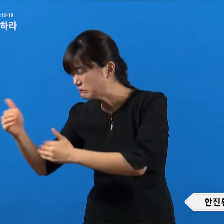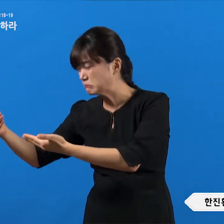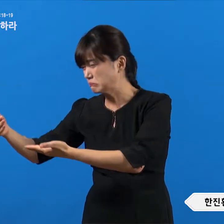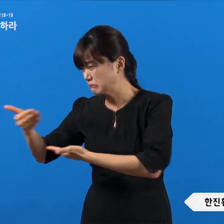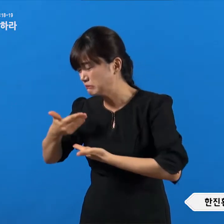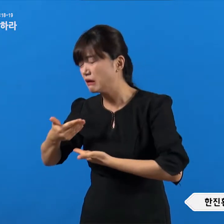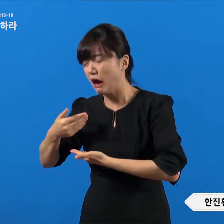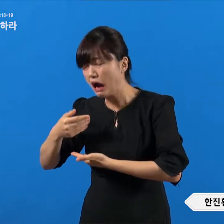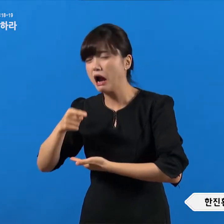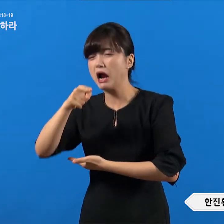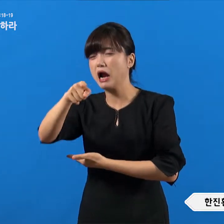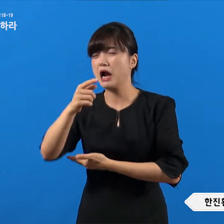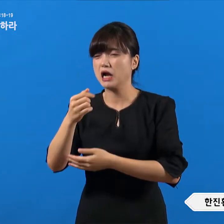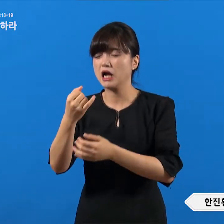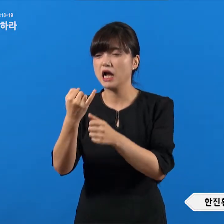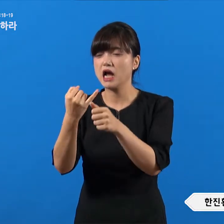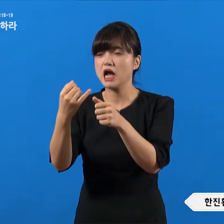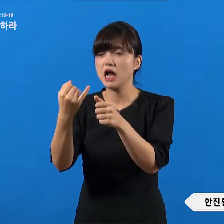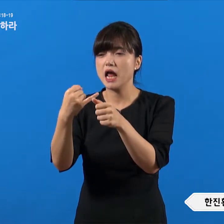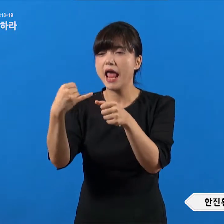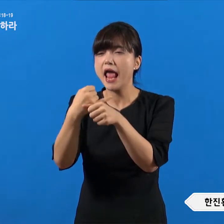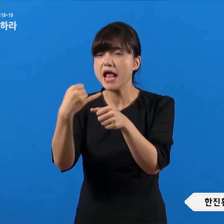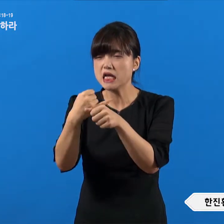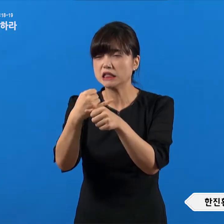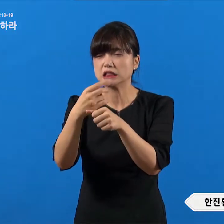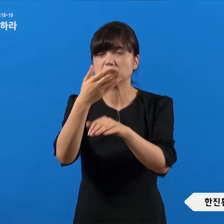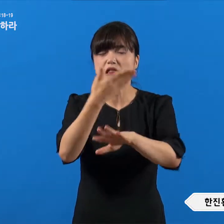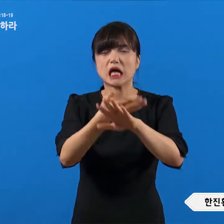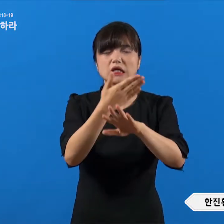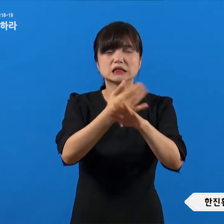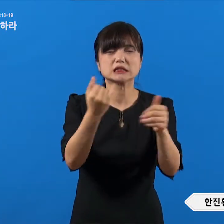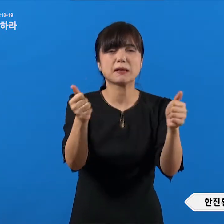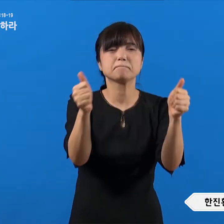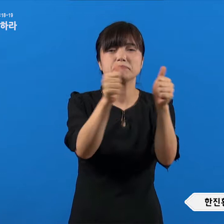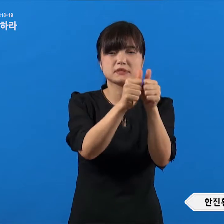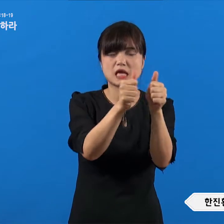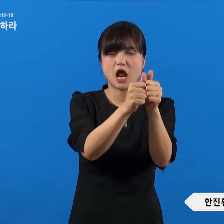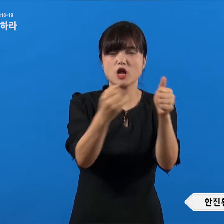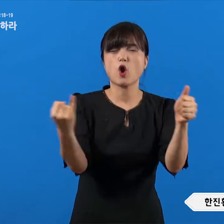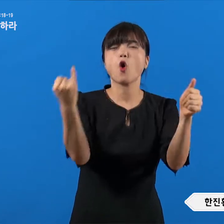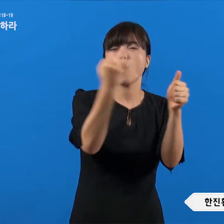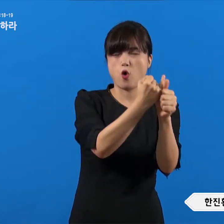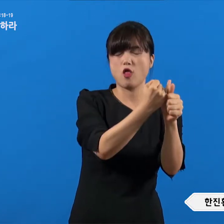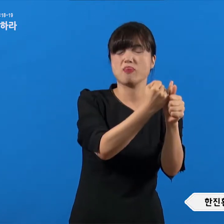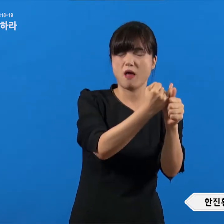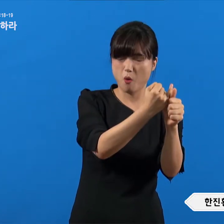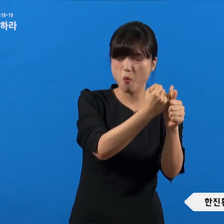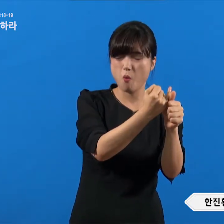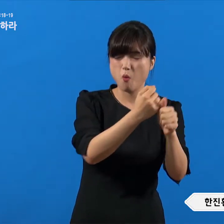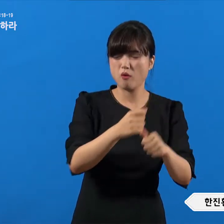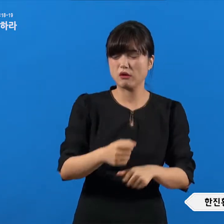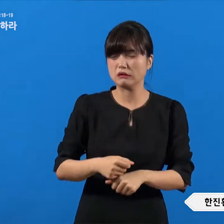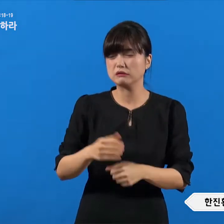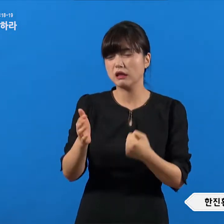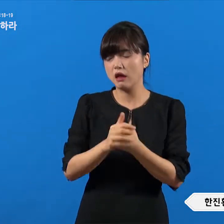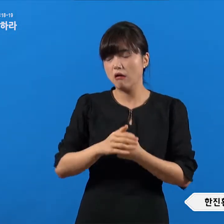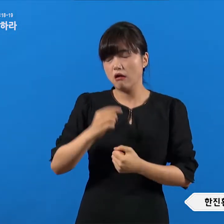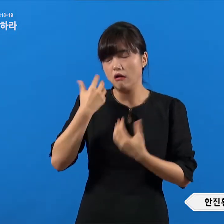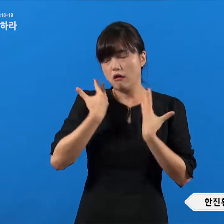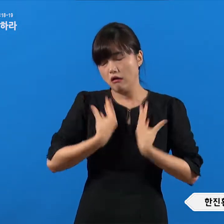남자에게 가버려서 저렇게 정신 이상이 왔다고 합니다. 그런데 옆방에도 보니까 어떤